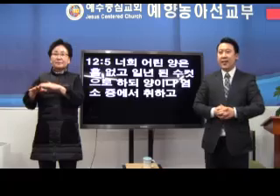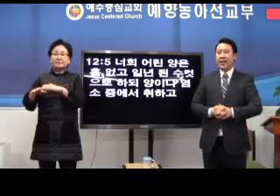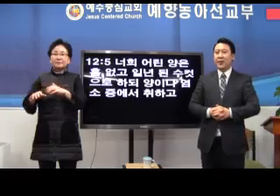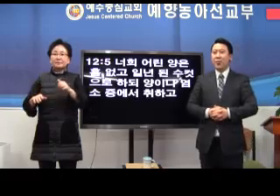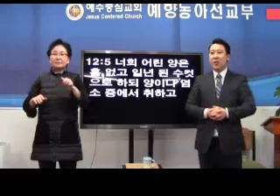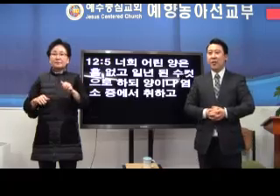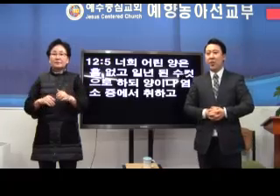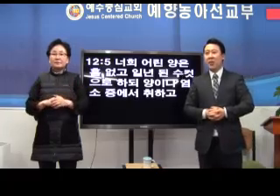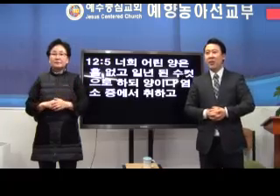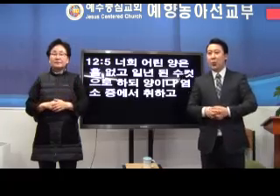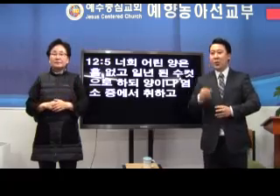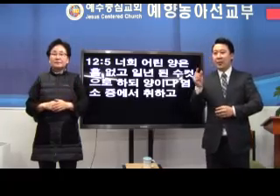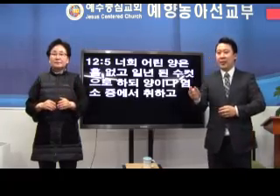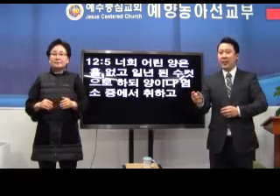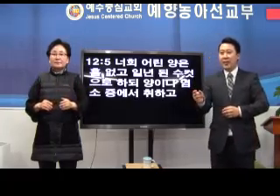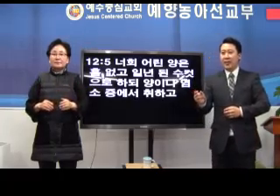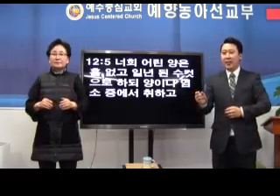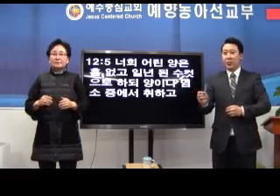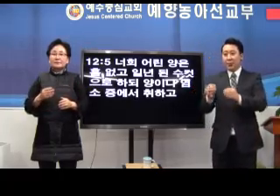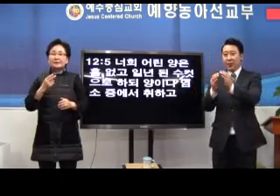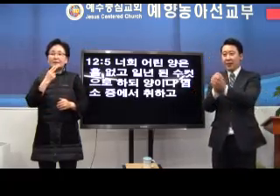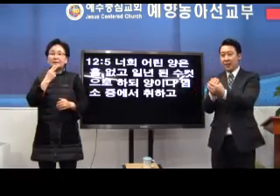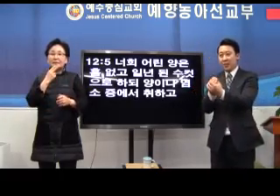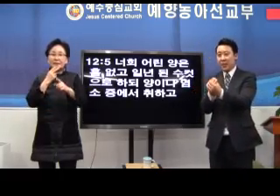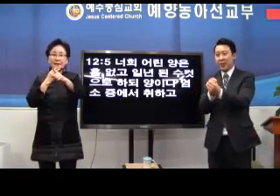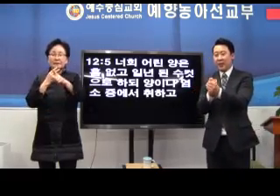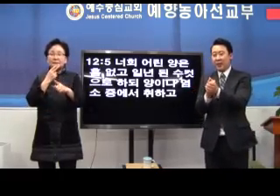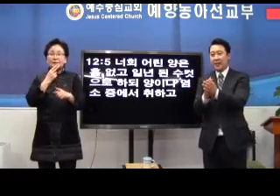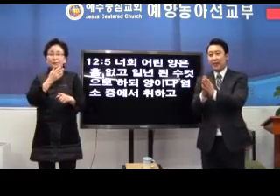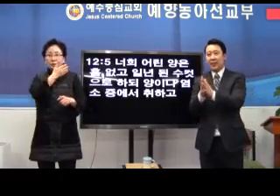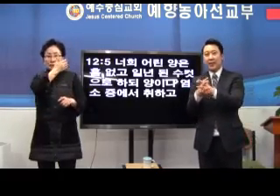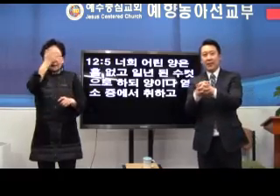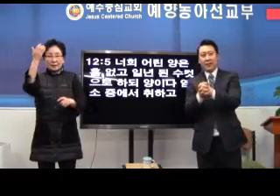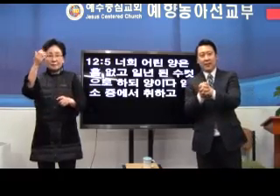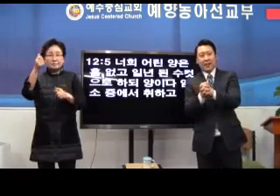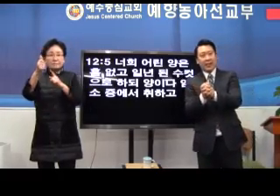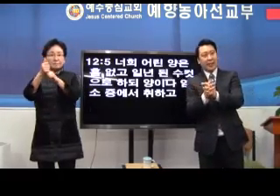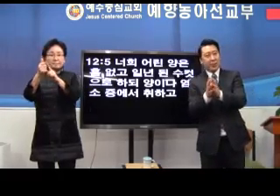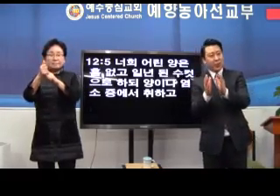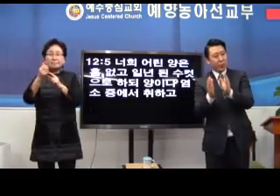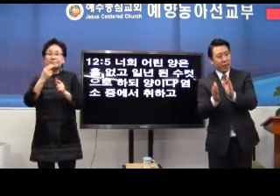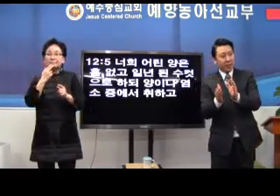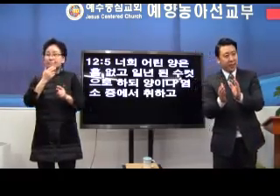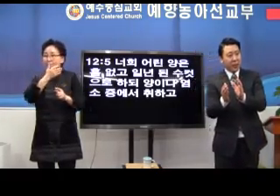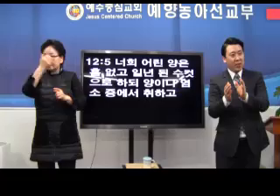잠깐 설명하자면 요셉이라는 사람이 하나님의 꿈을 받아서